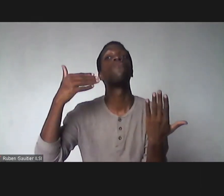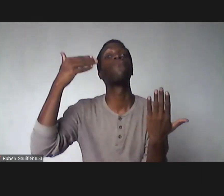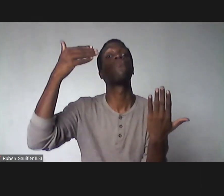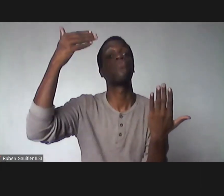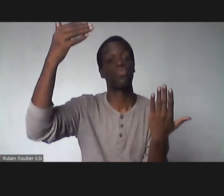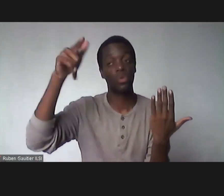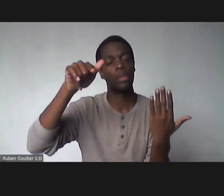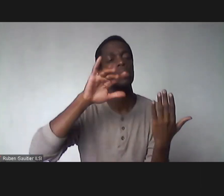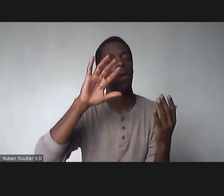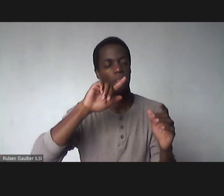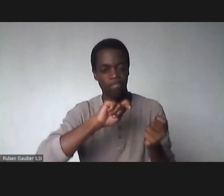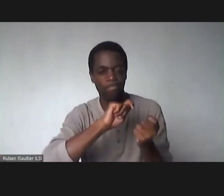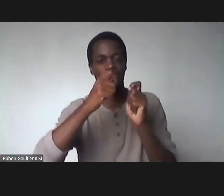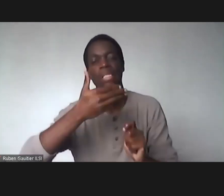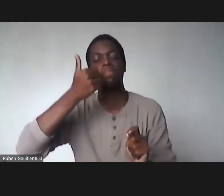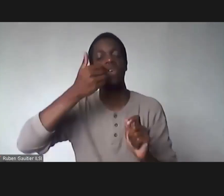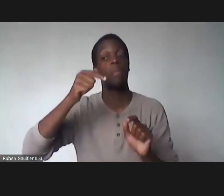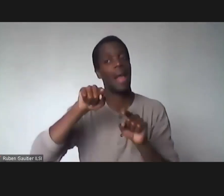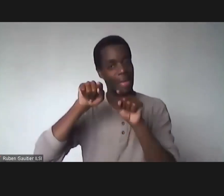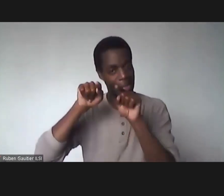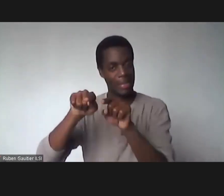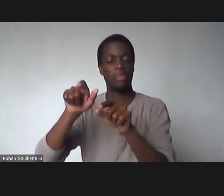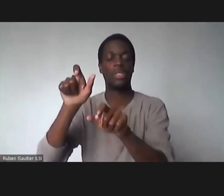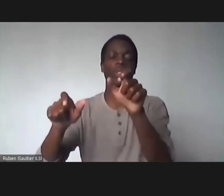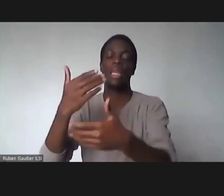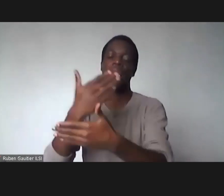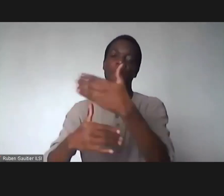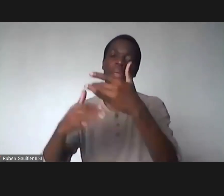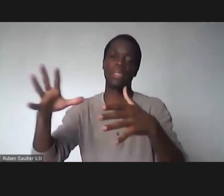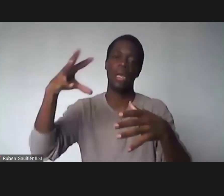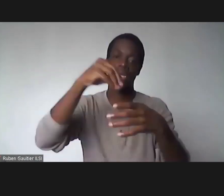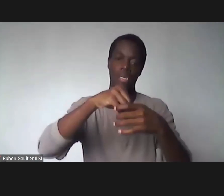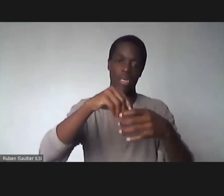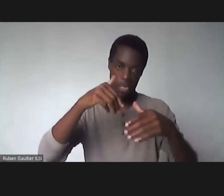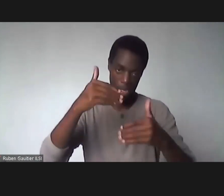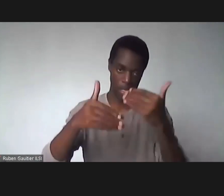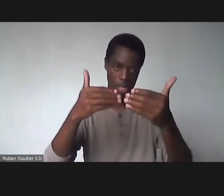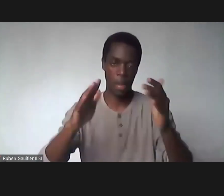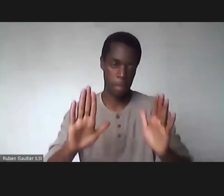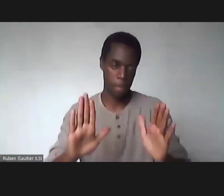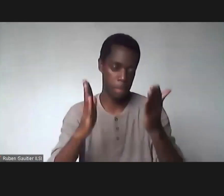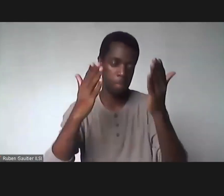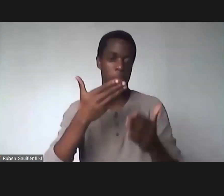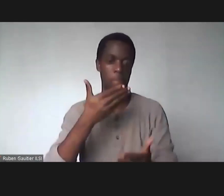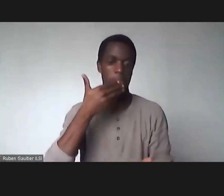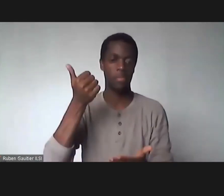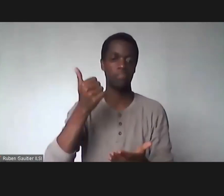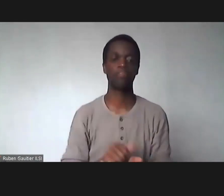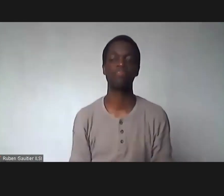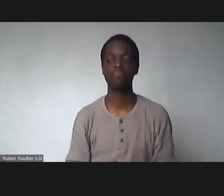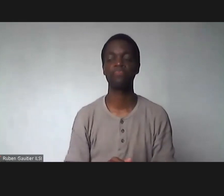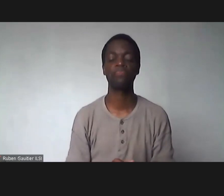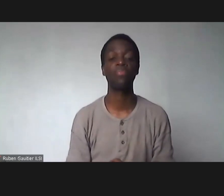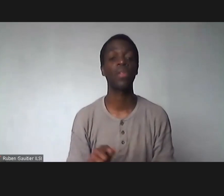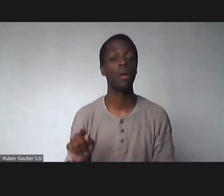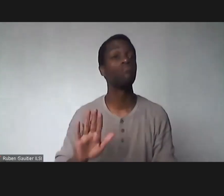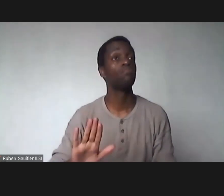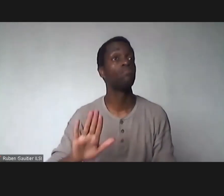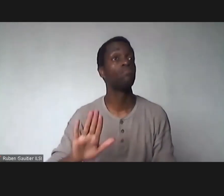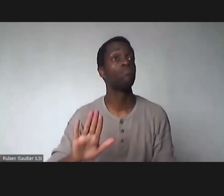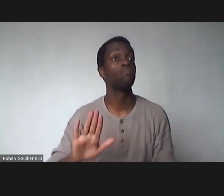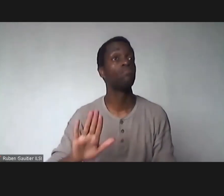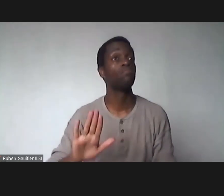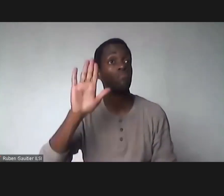Ok, gracias. Disculpen, ¿puedo intervenir? Sí, ¿quién habla?